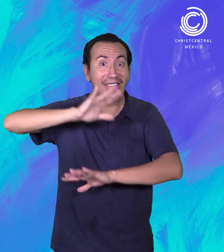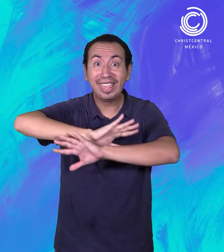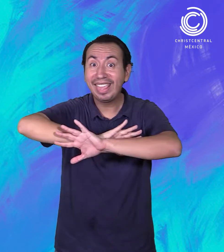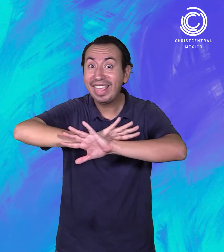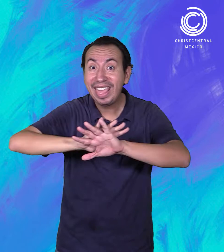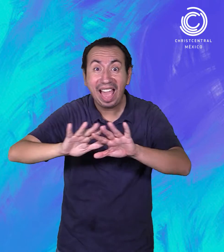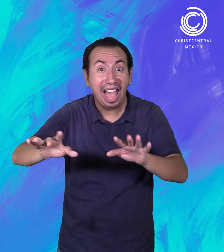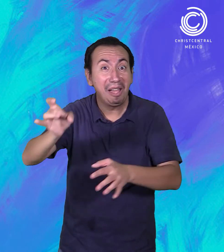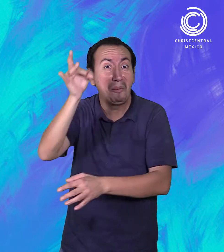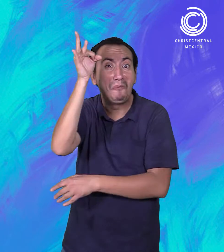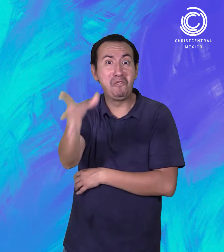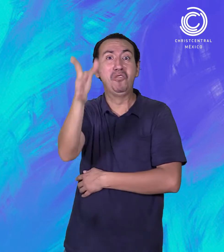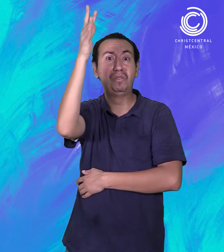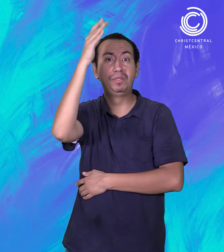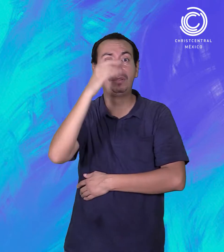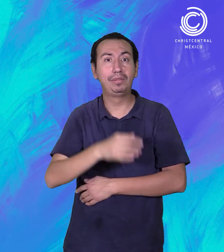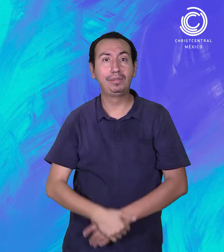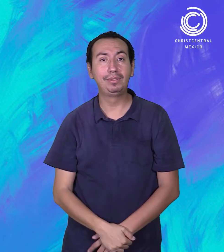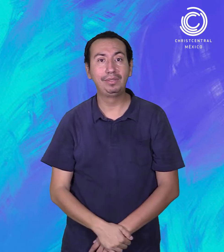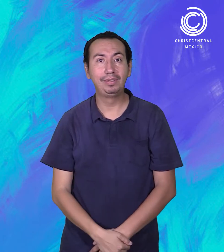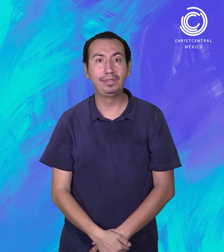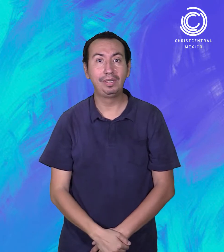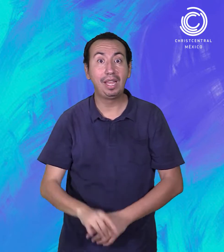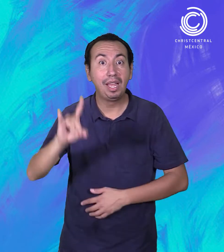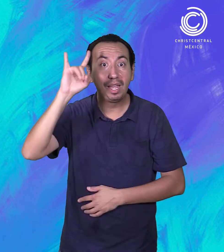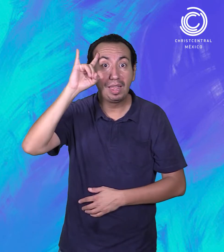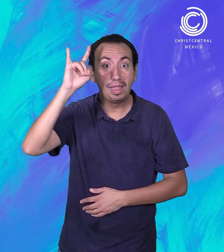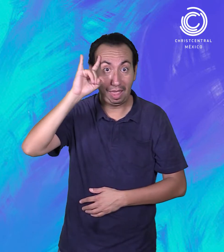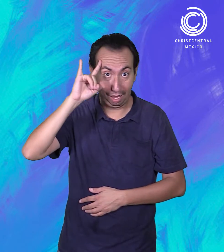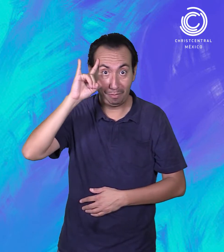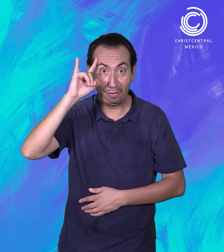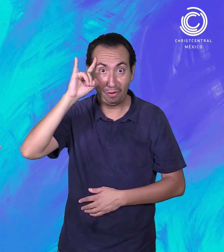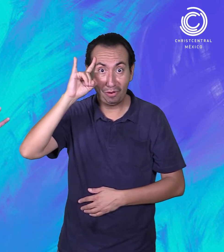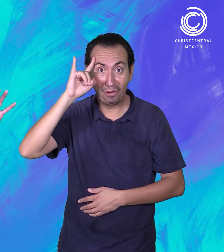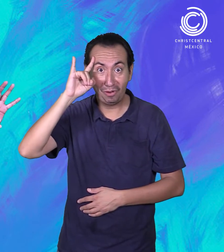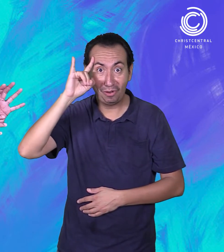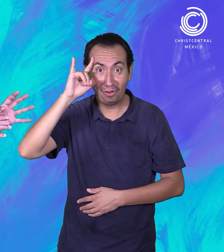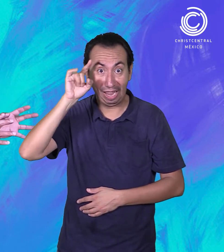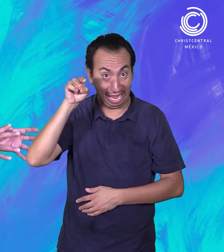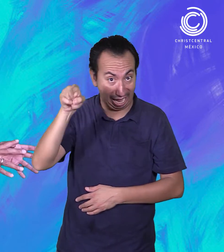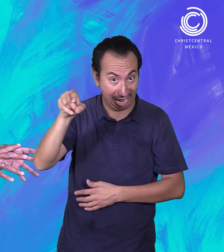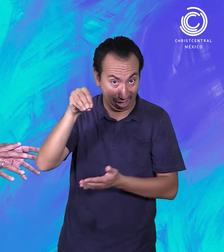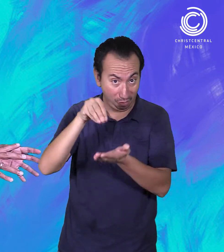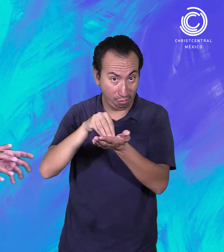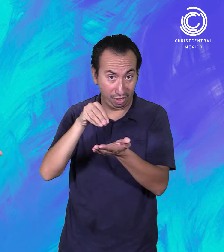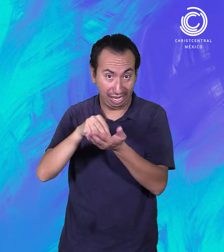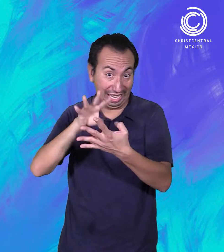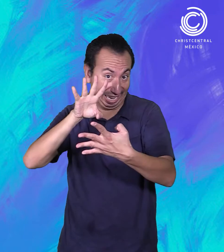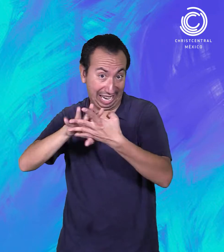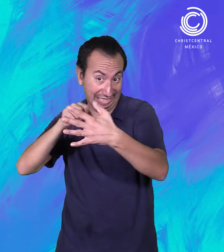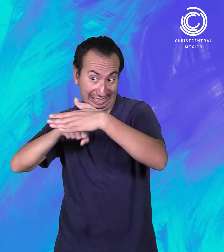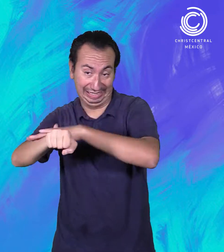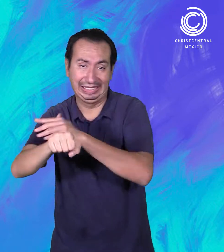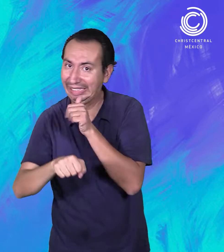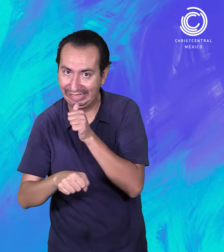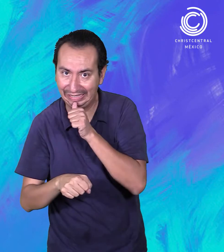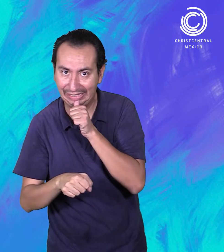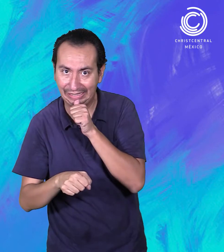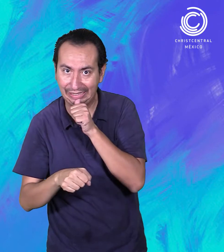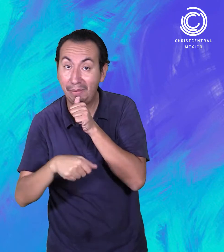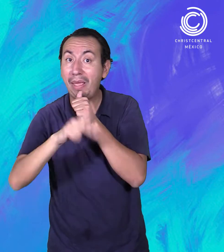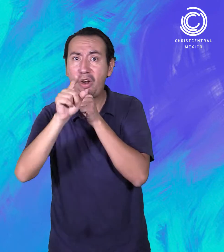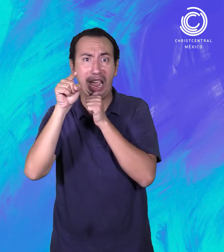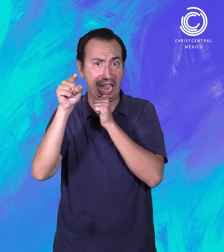está vencido. Que el diablo todavía no está encarcelado, pero que sí ya